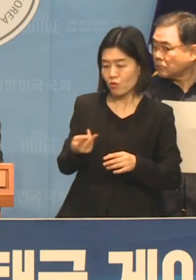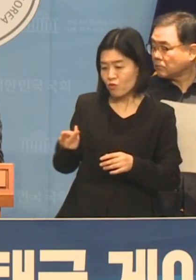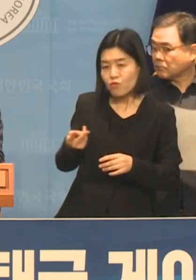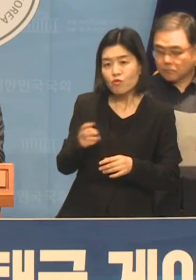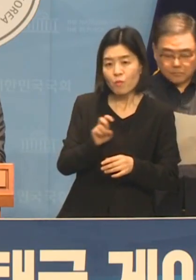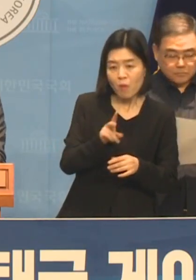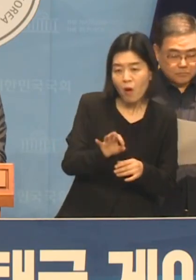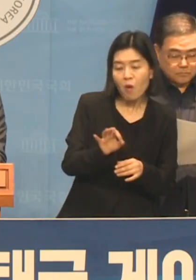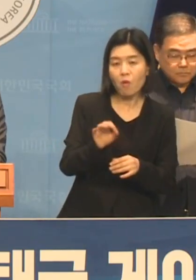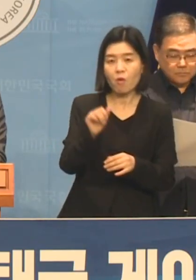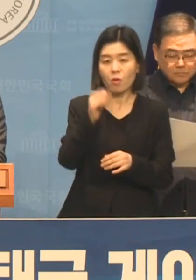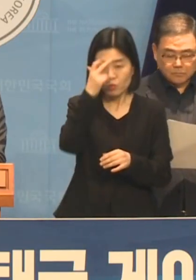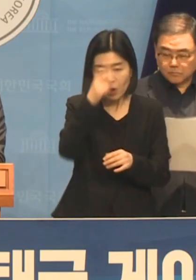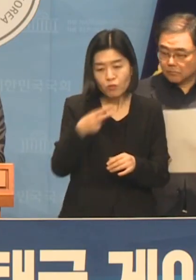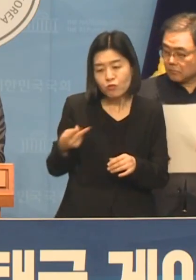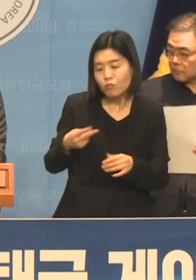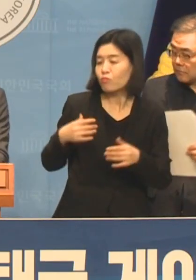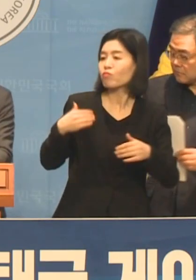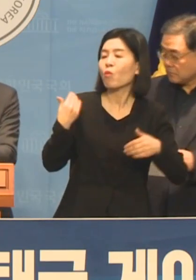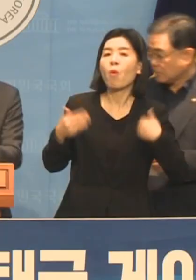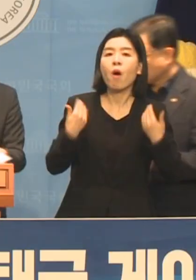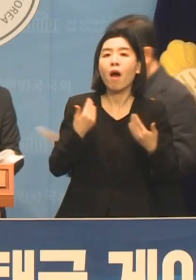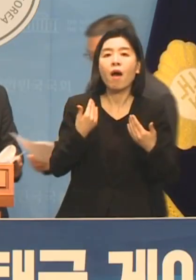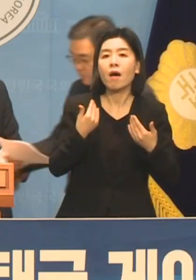잘 모른다고 잡아댄 것입니까?